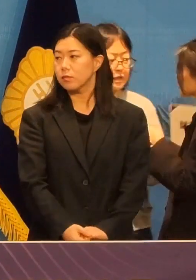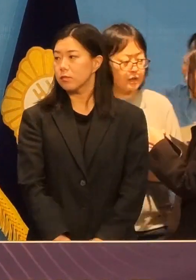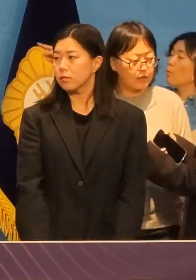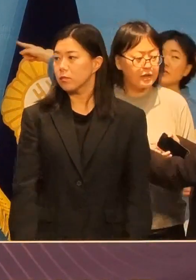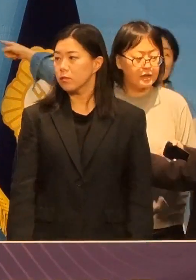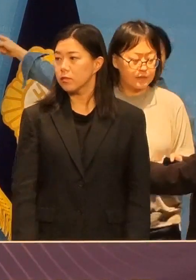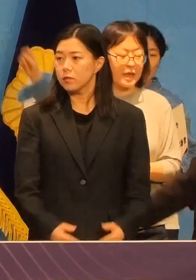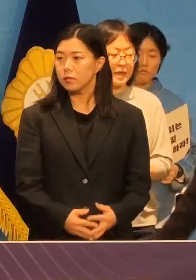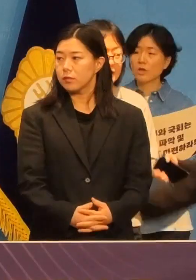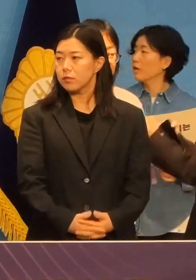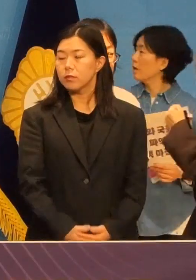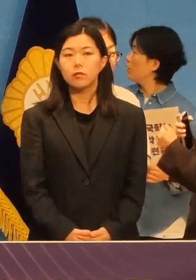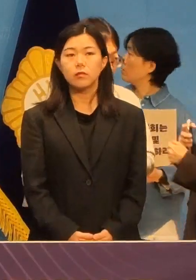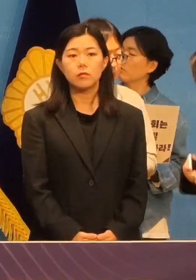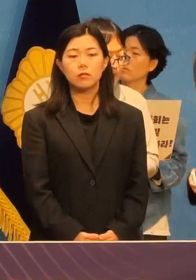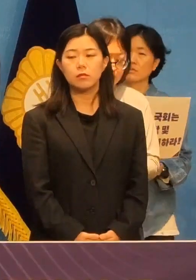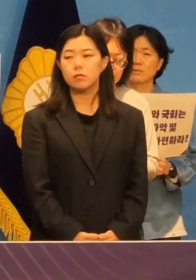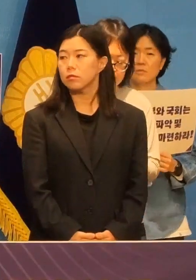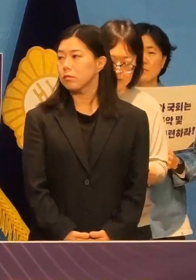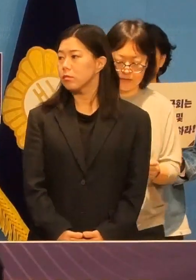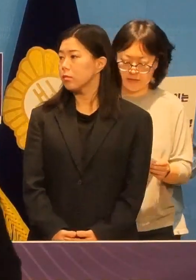요 로고 말씀하시는 거예요?